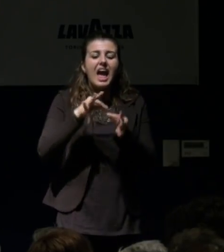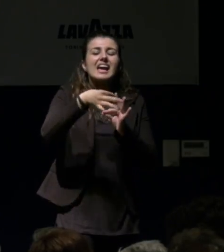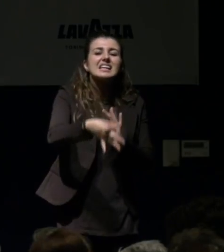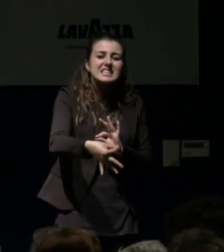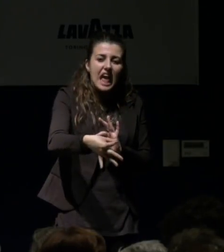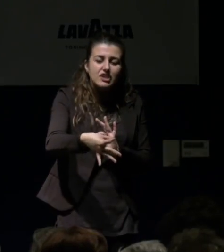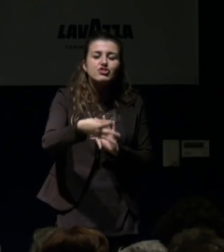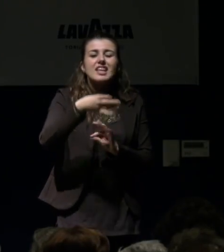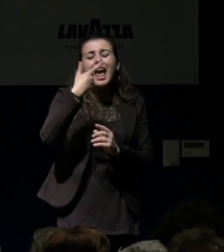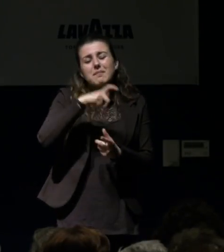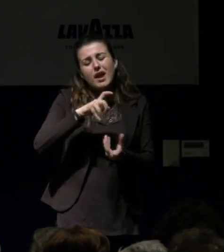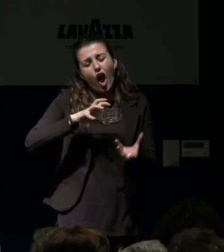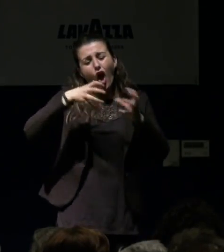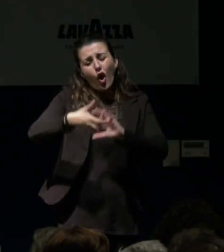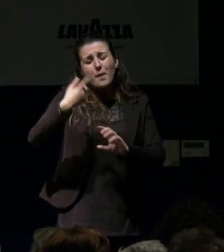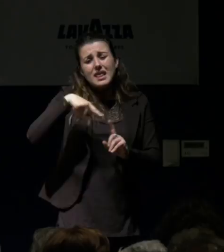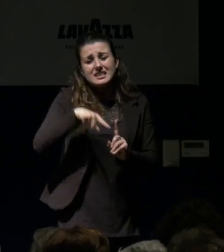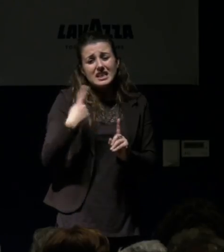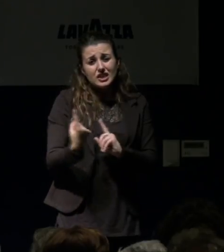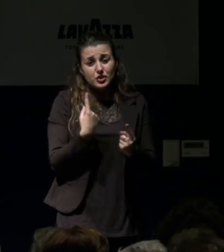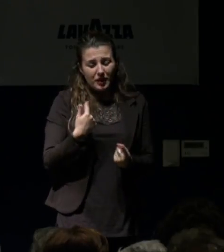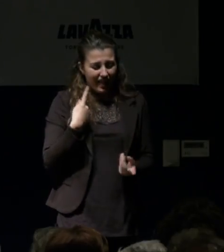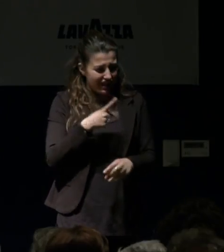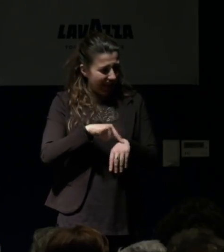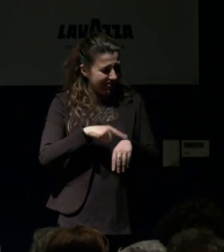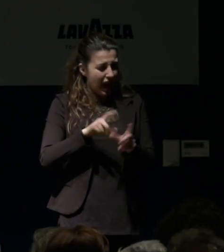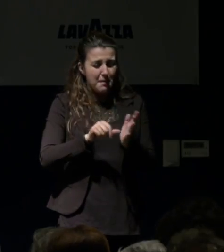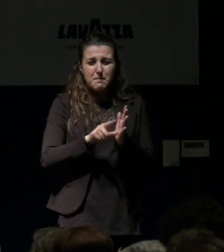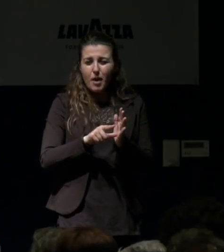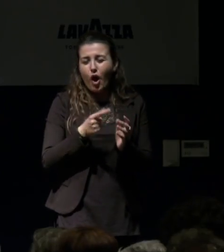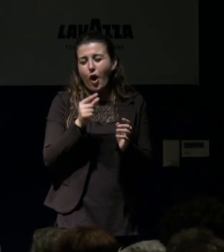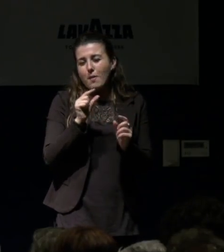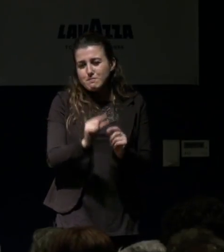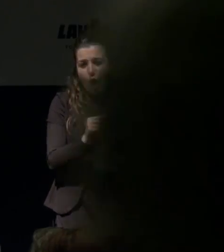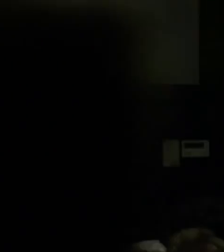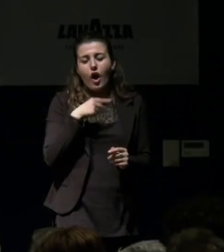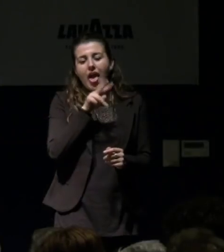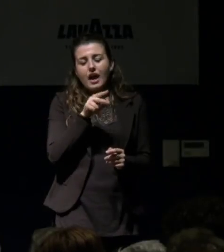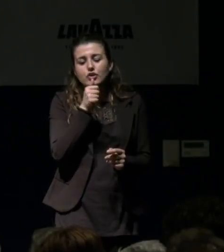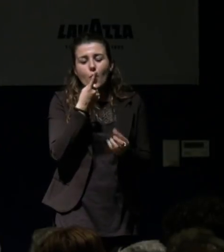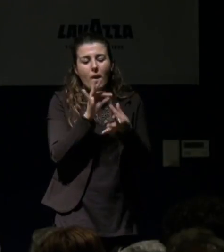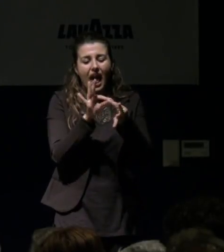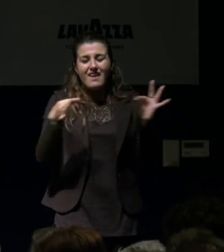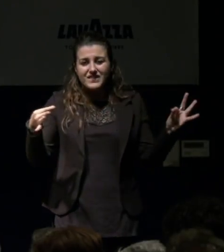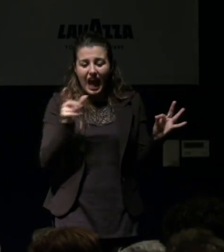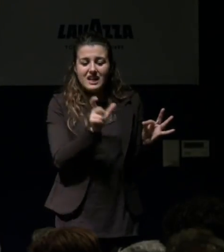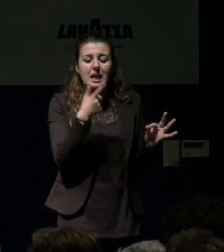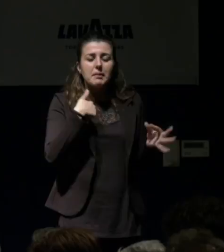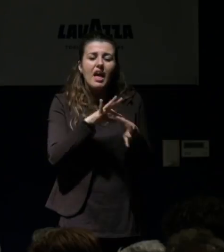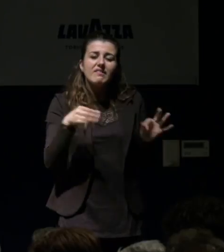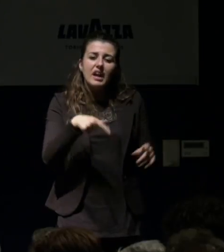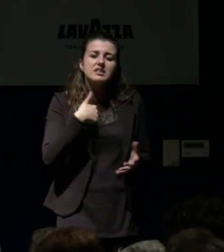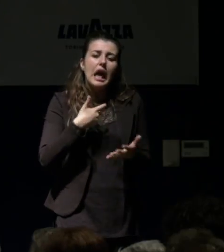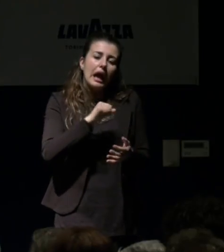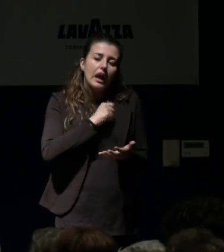complessità e penso che abbiamo poco tempo leggo solo un altro una fase secondo me racconta